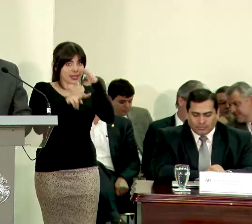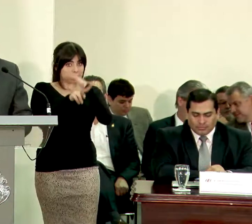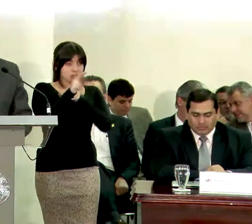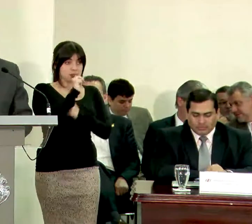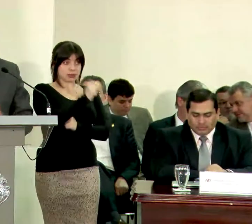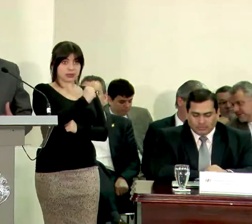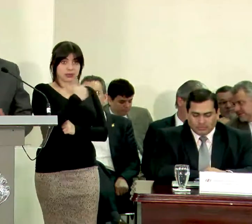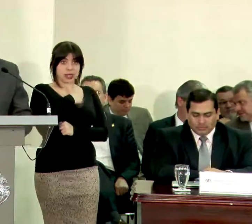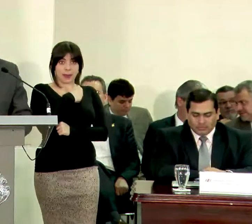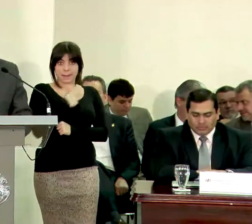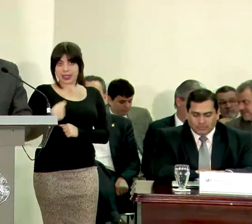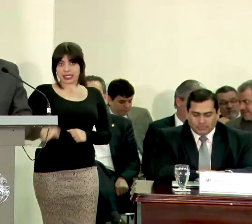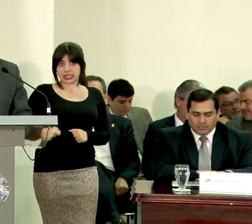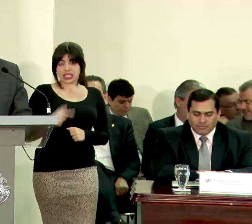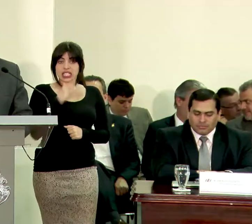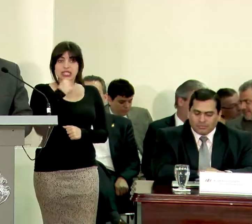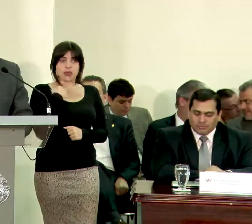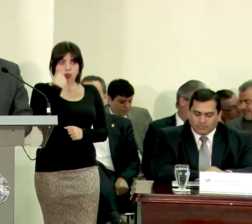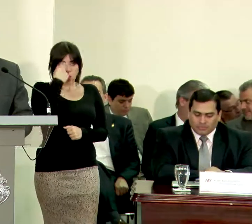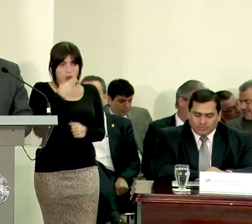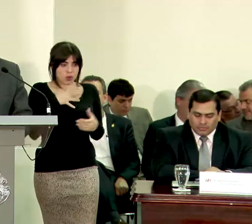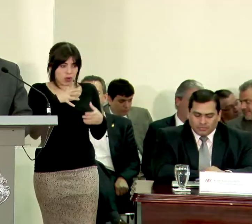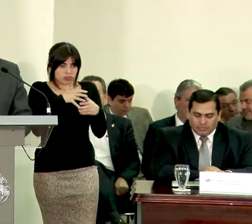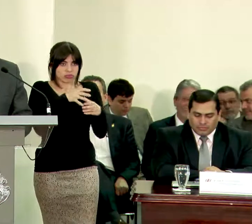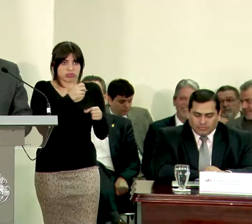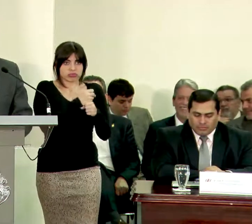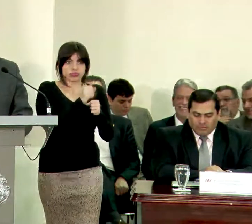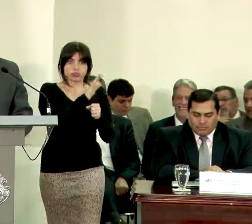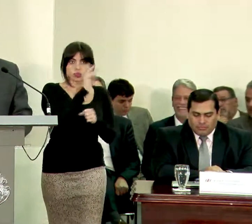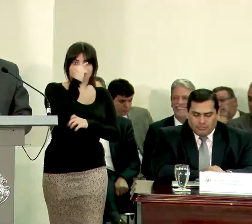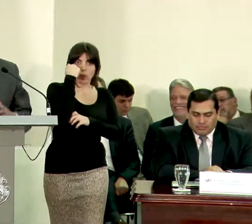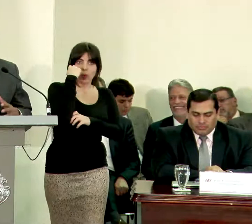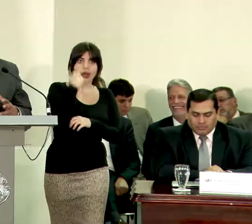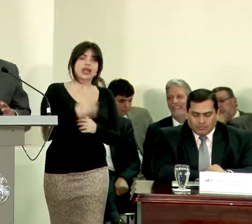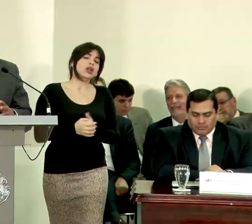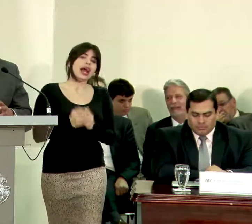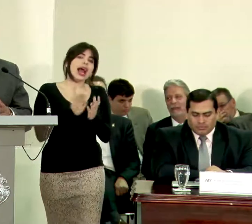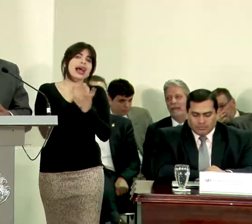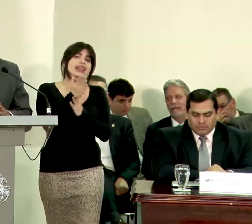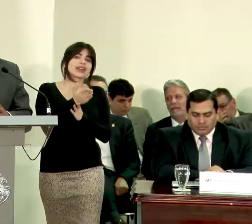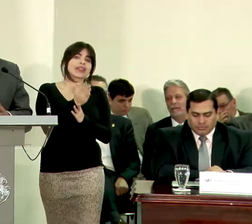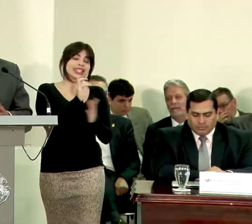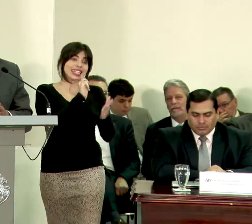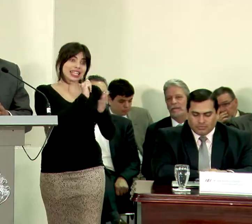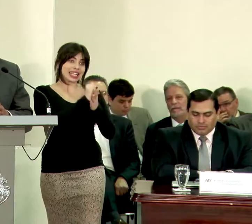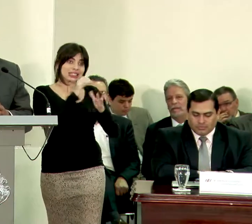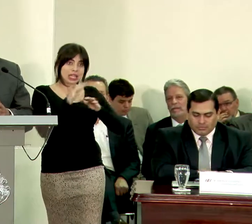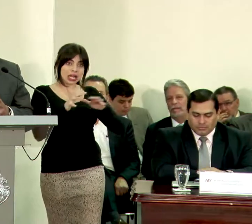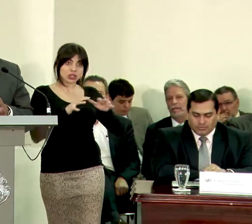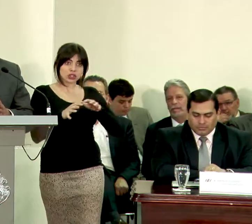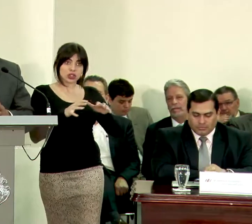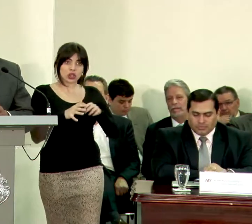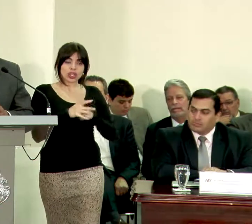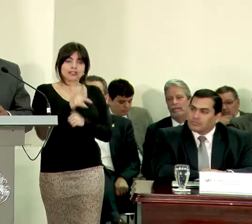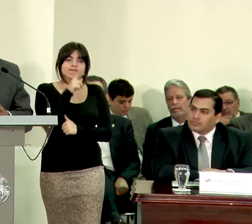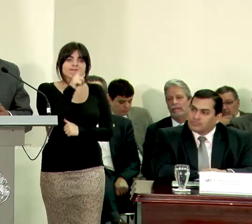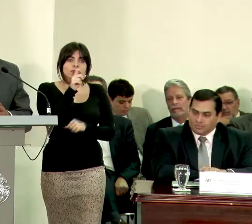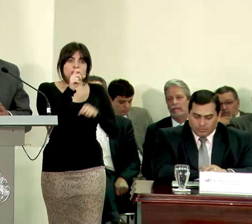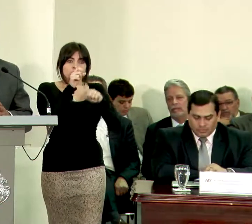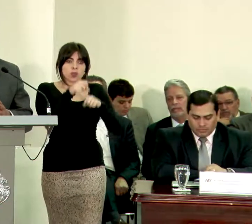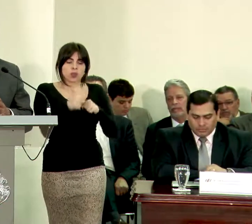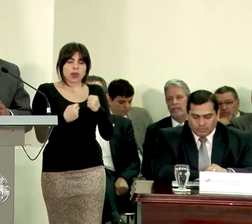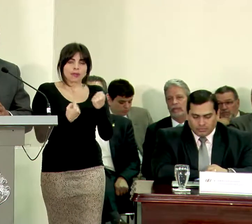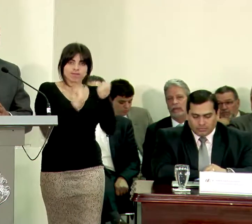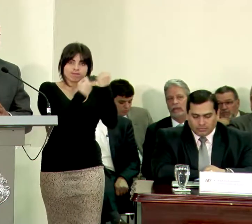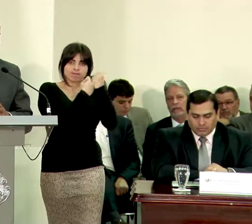señor presidente y de quienes tenemos el honor de acompañarlo en su gobierno es que a través de estas acciones realmente vamos a